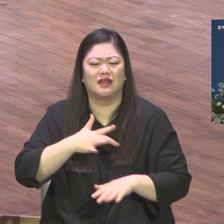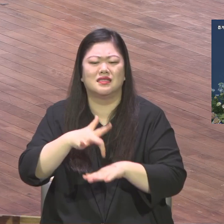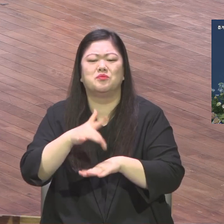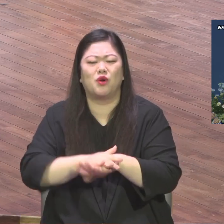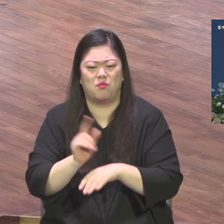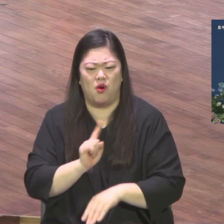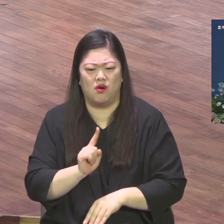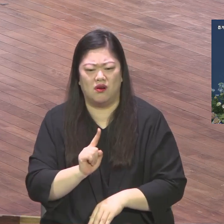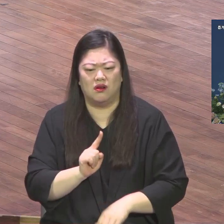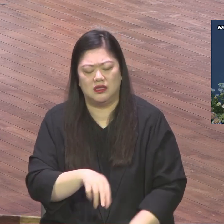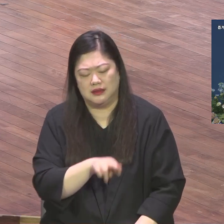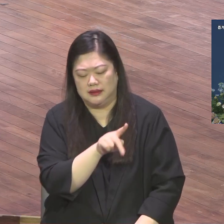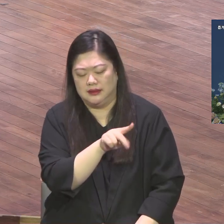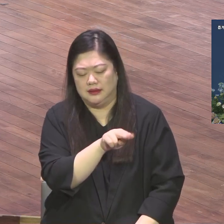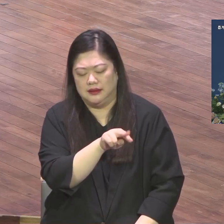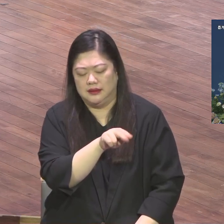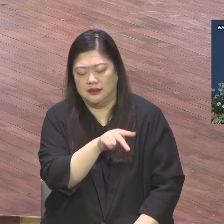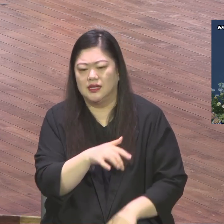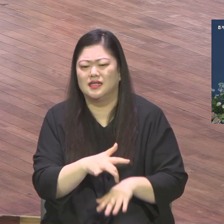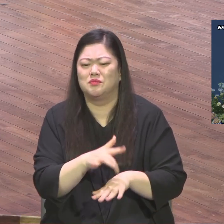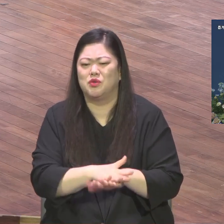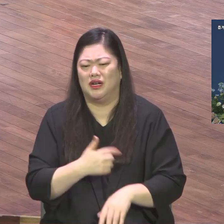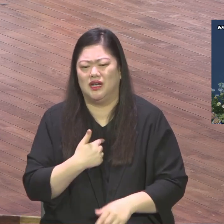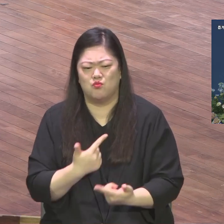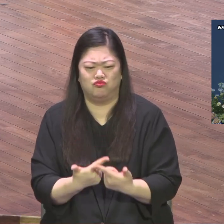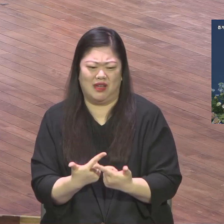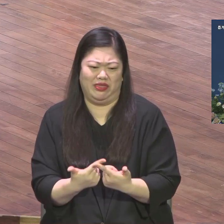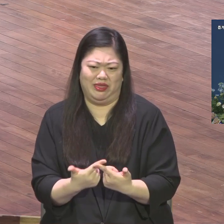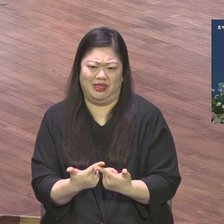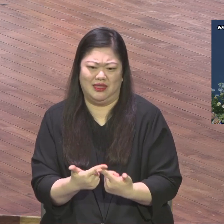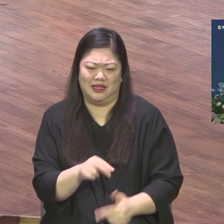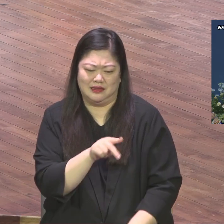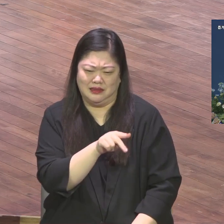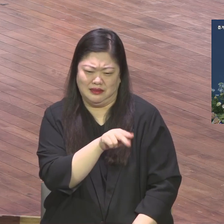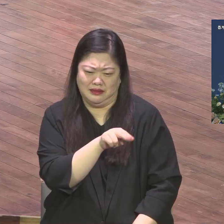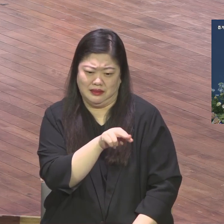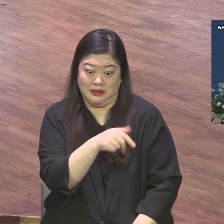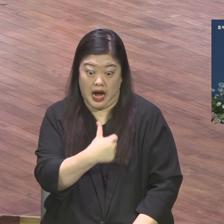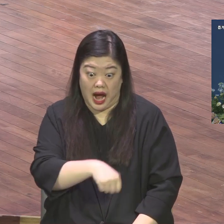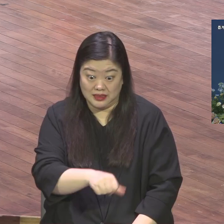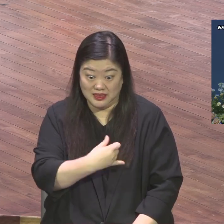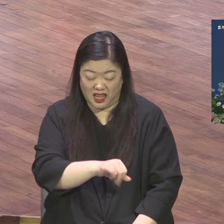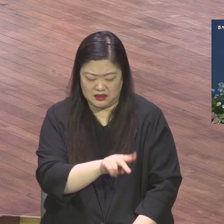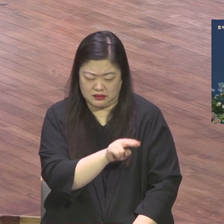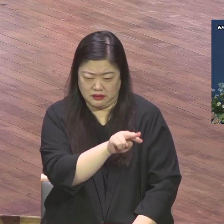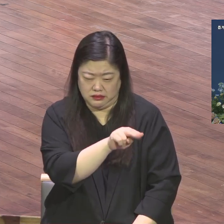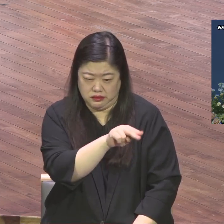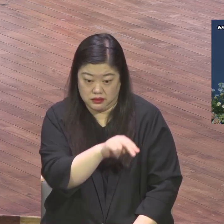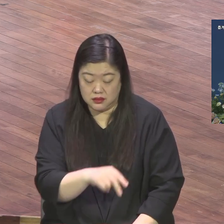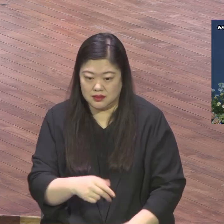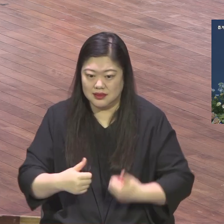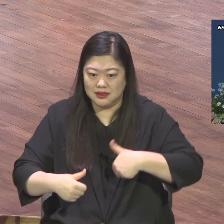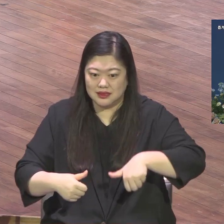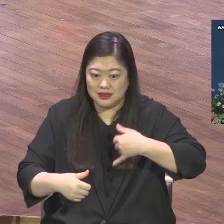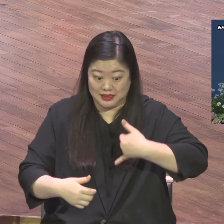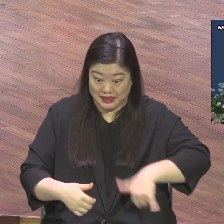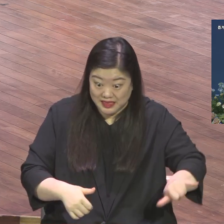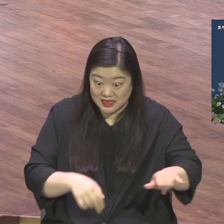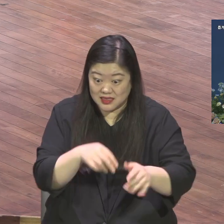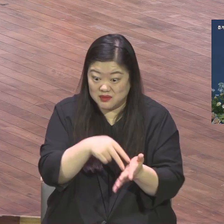주세요. 지적했다가는 막 거의 다 상처받습니다. 그 맞는데, 사실은 맞는